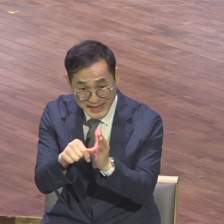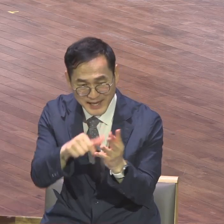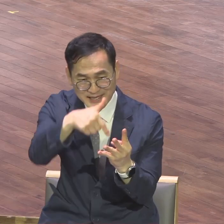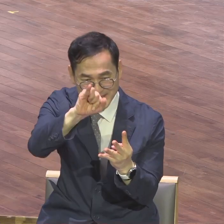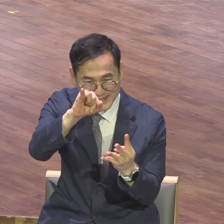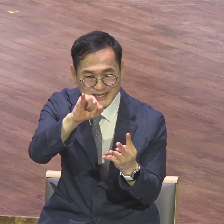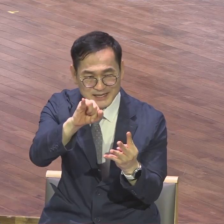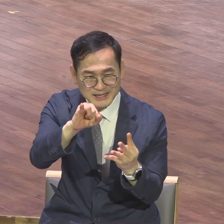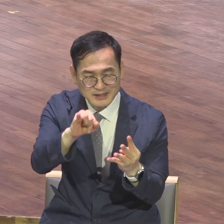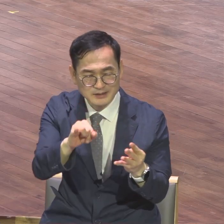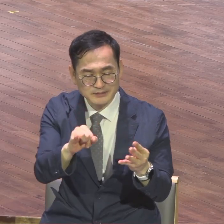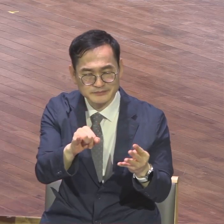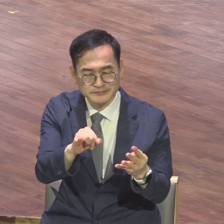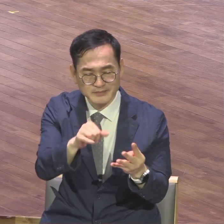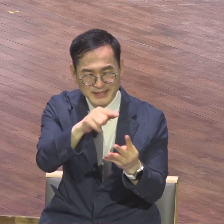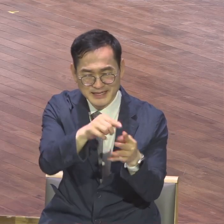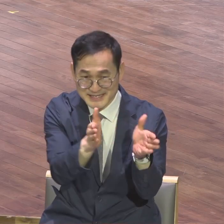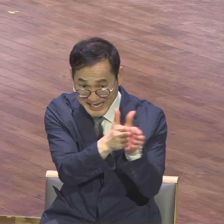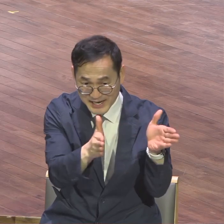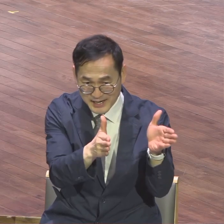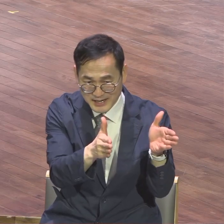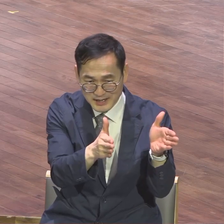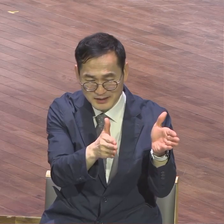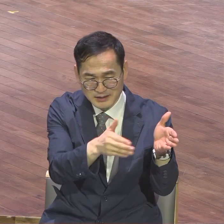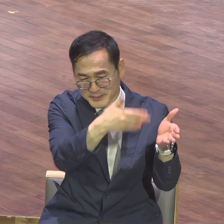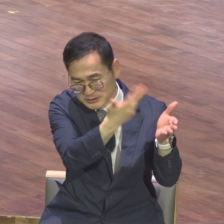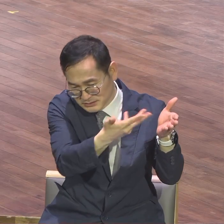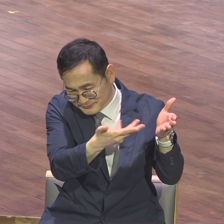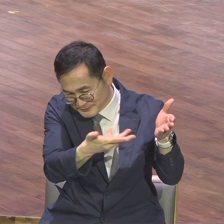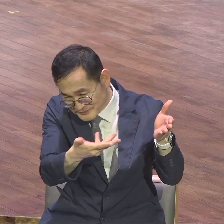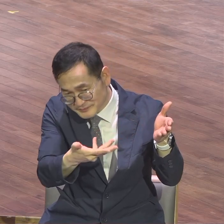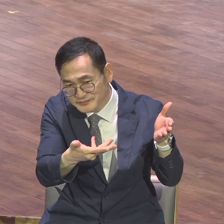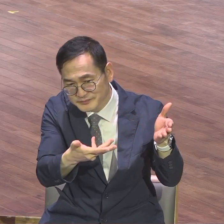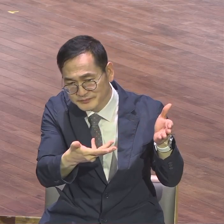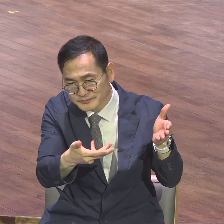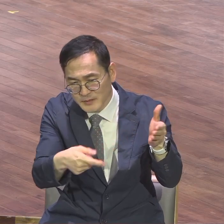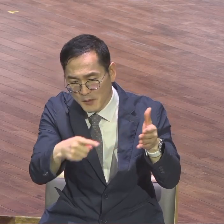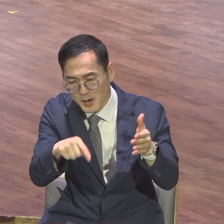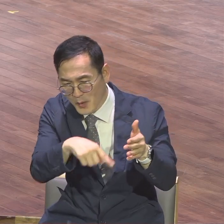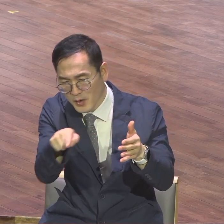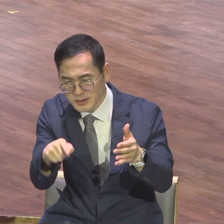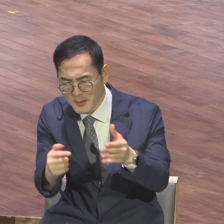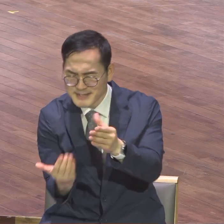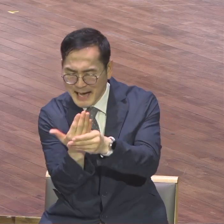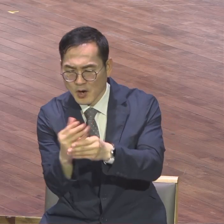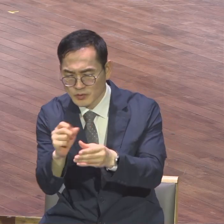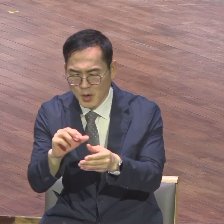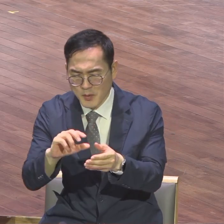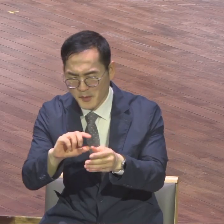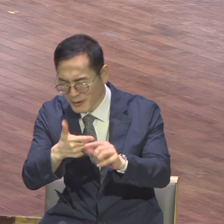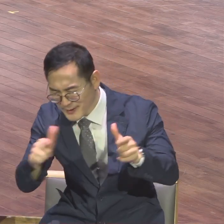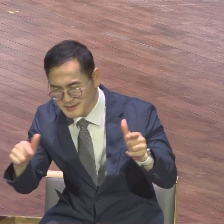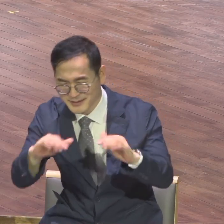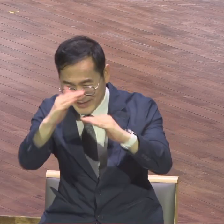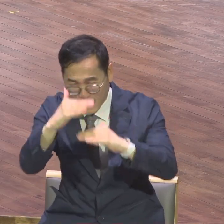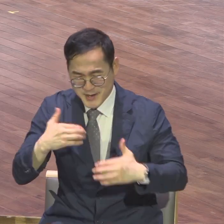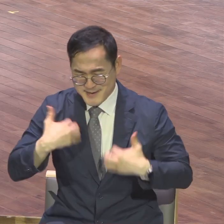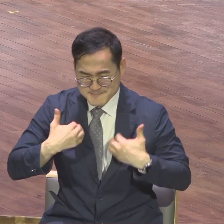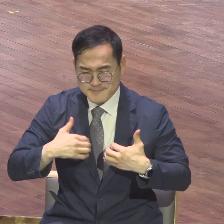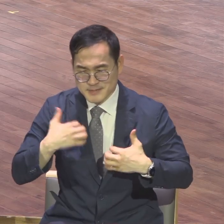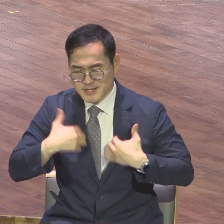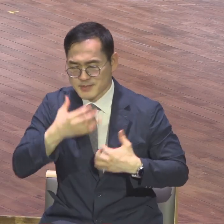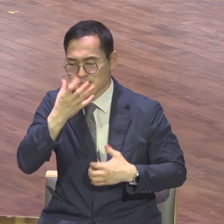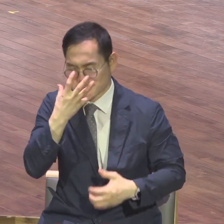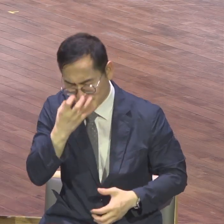방식으로 글의 시작과 전개, 전환과 마무리를 짜임새있게 하는 것을 말합니다.